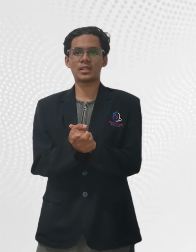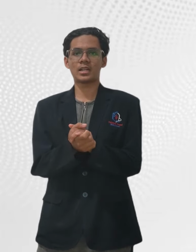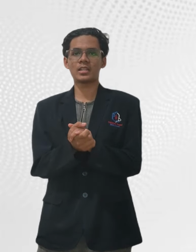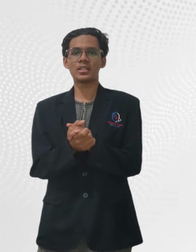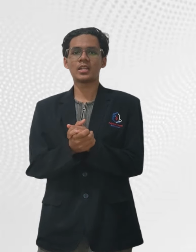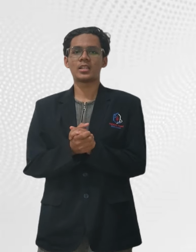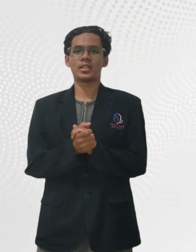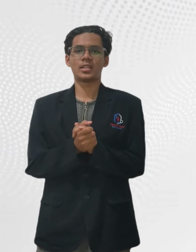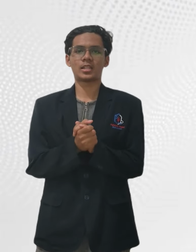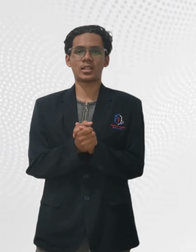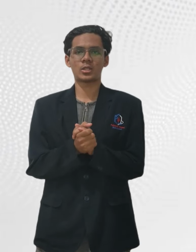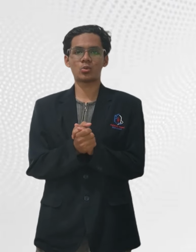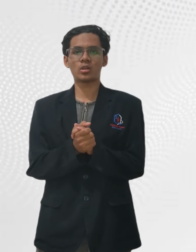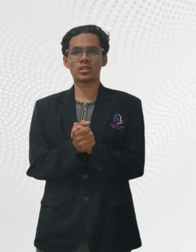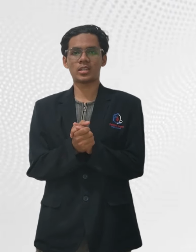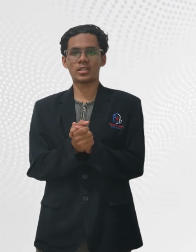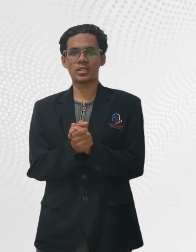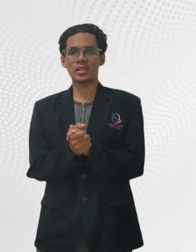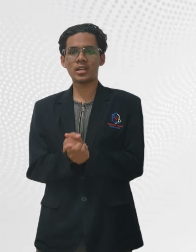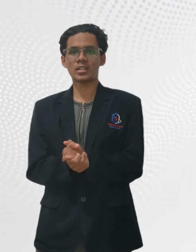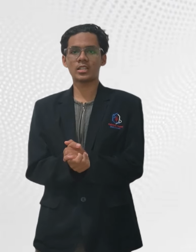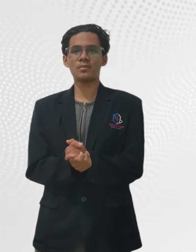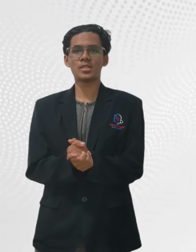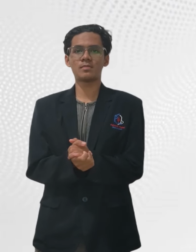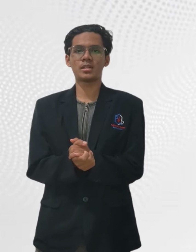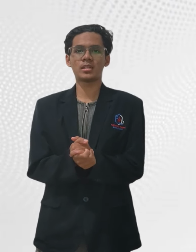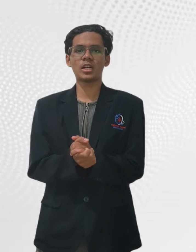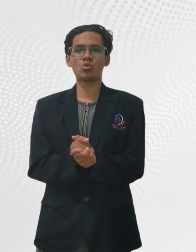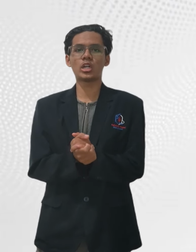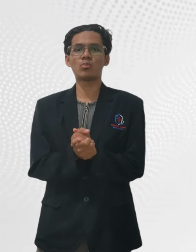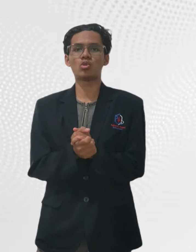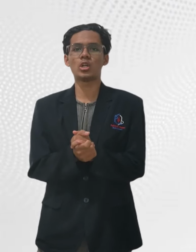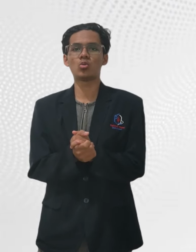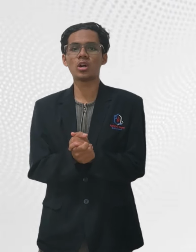bisa dipanggil Arif, dari kelas 2 T3 NIM